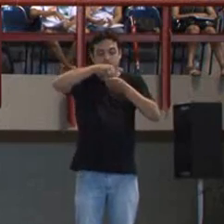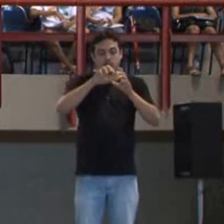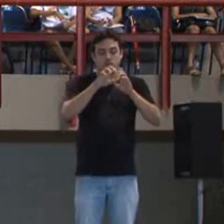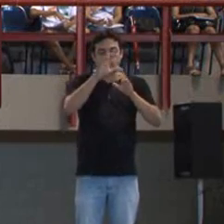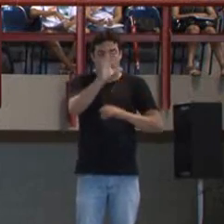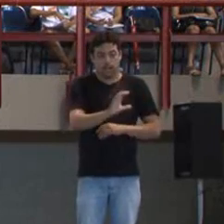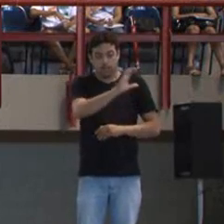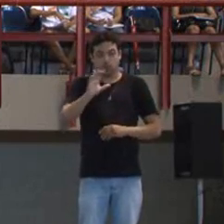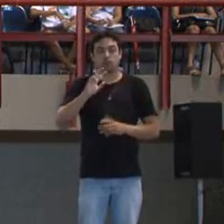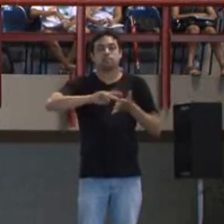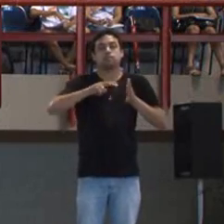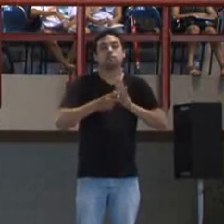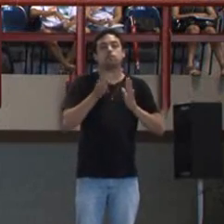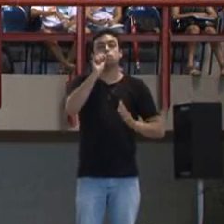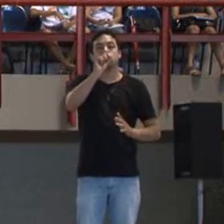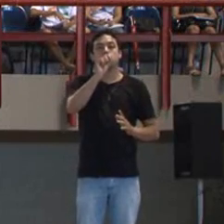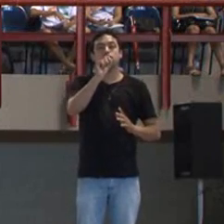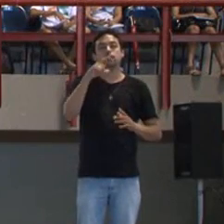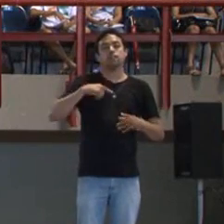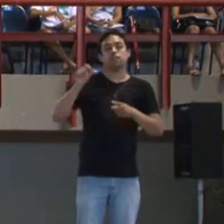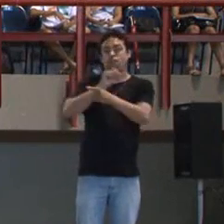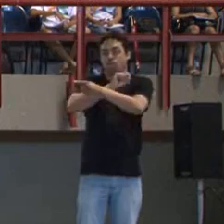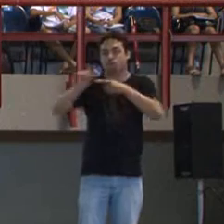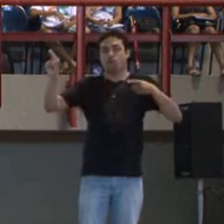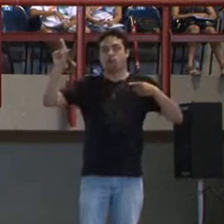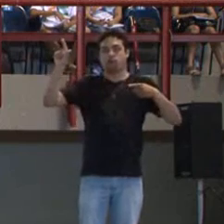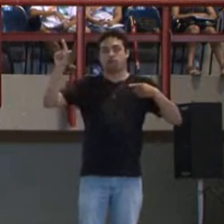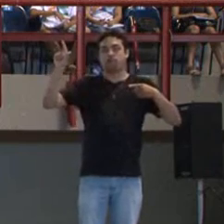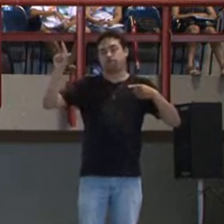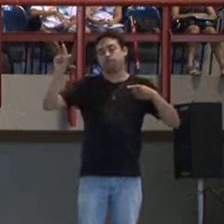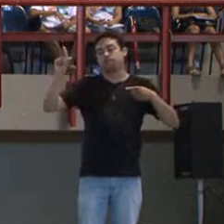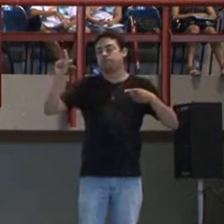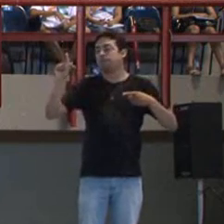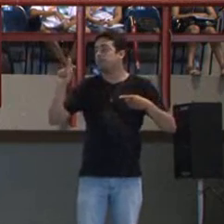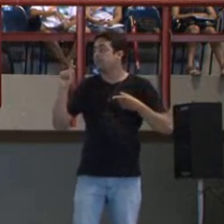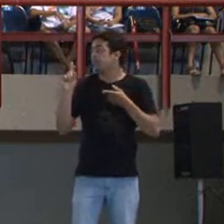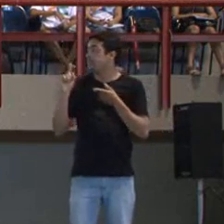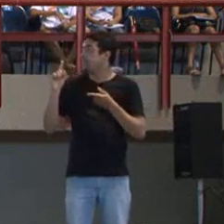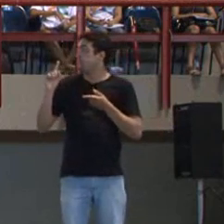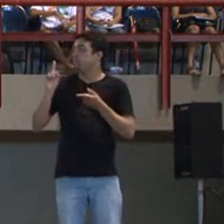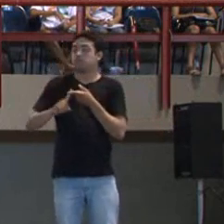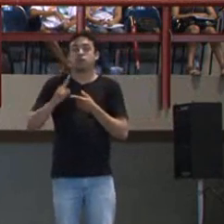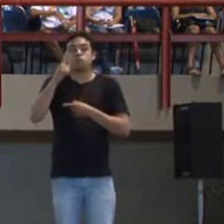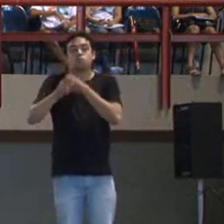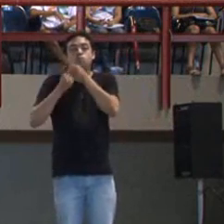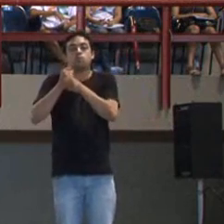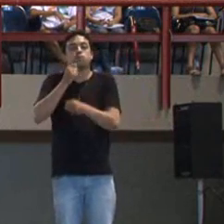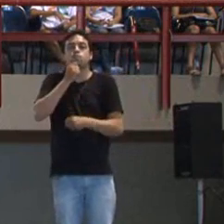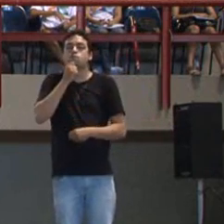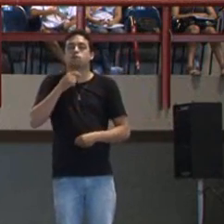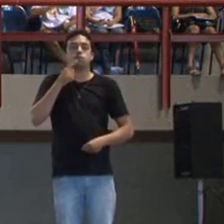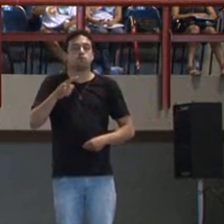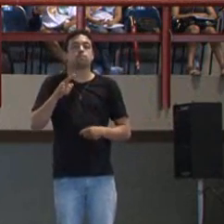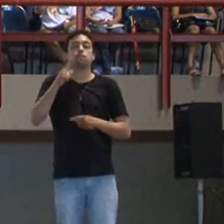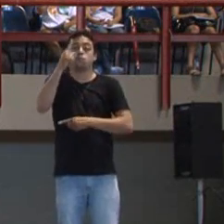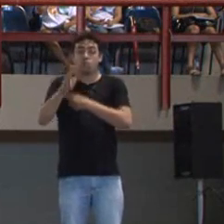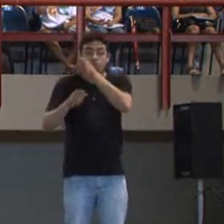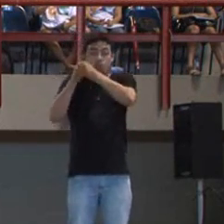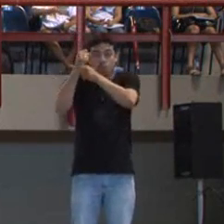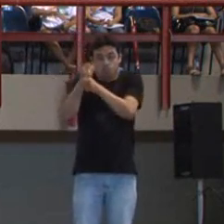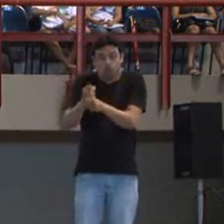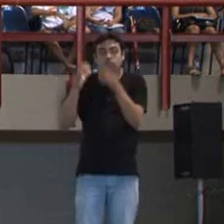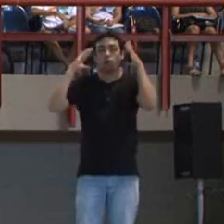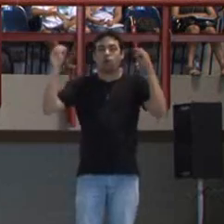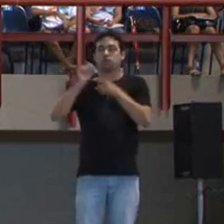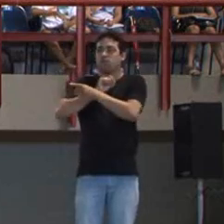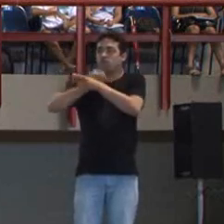que é que nós temos que fazer? Expulsá-lo. Só para vocês terem uma noção, gente, não durou um ano. Em um ano, os